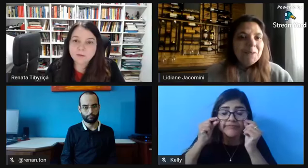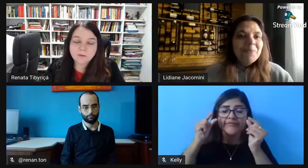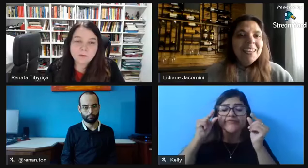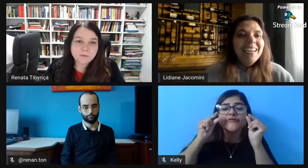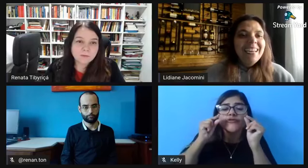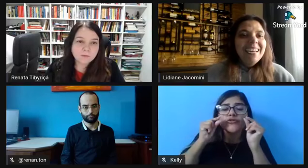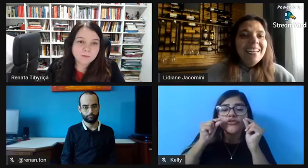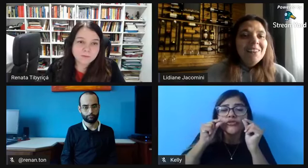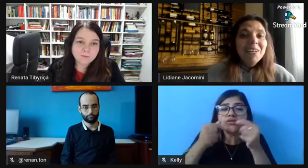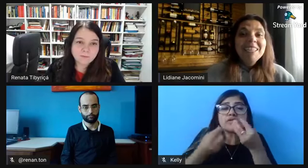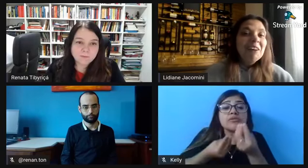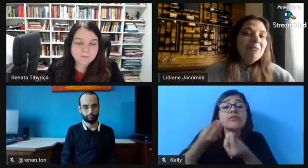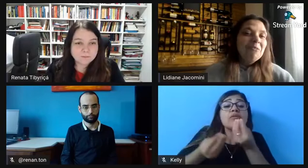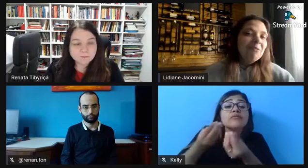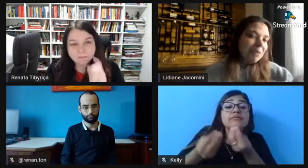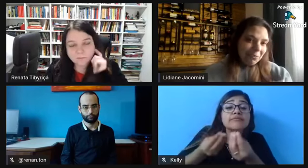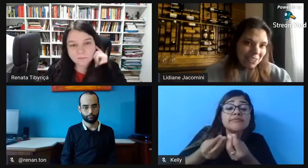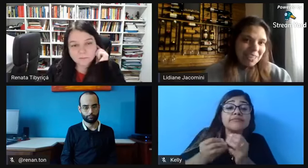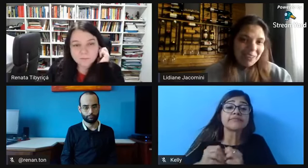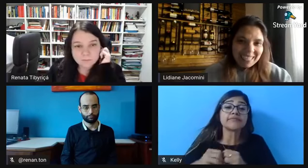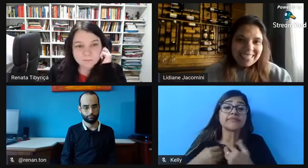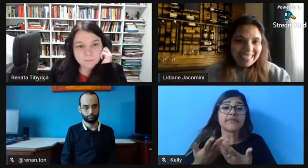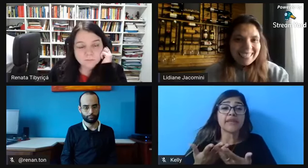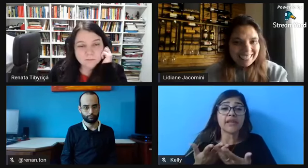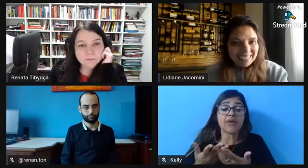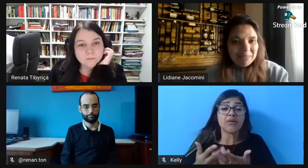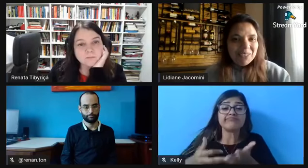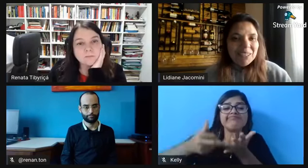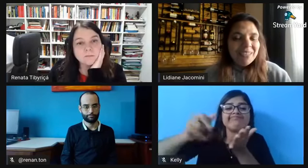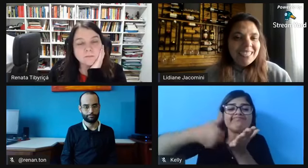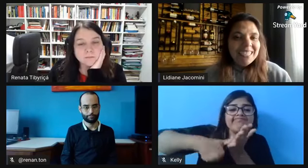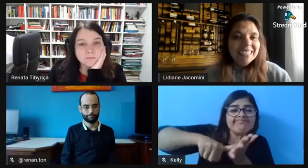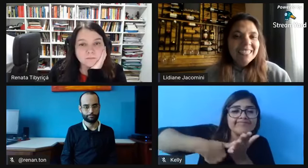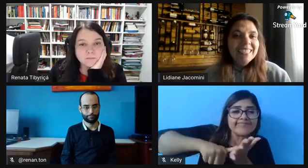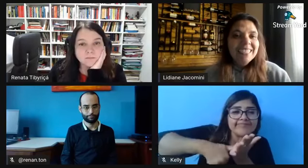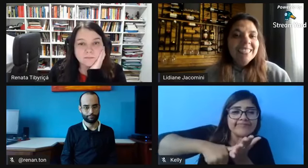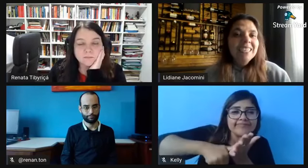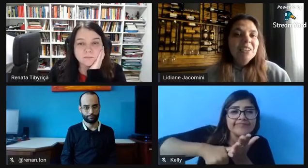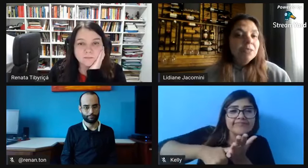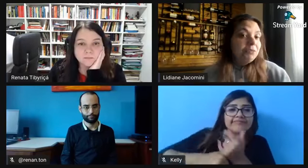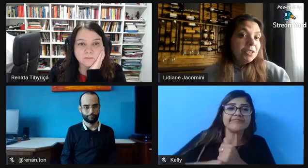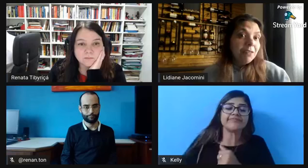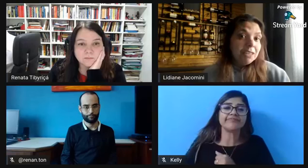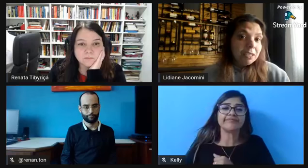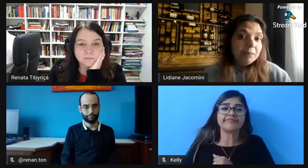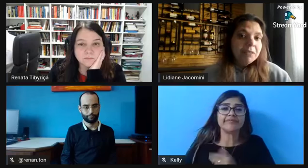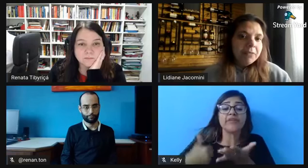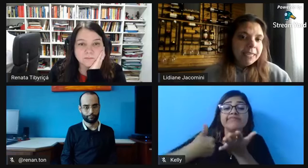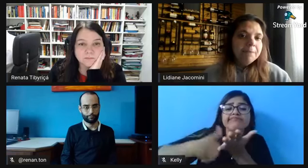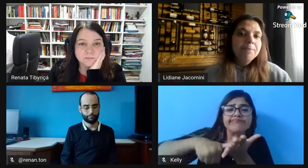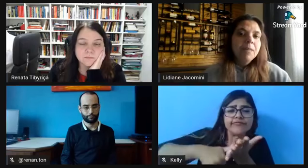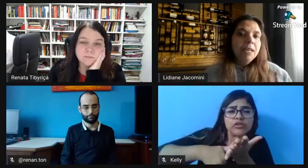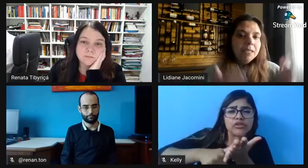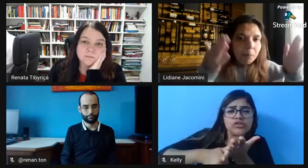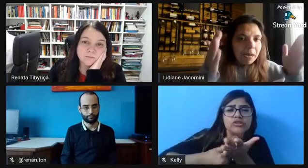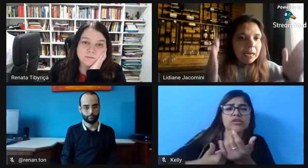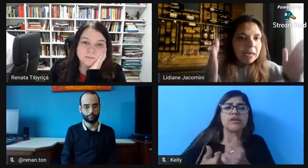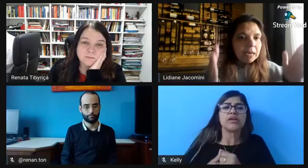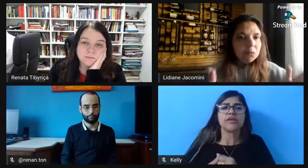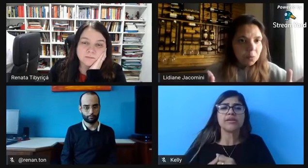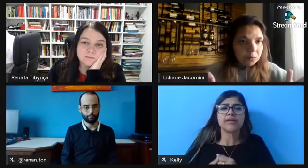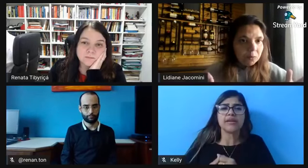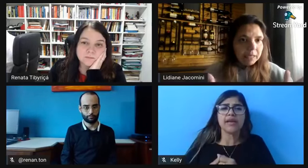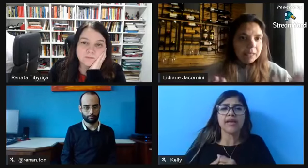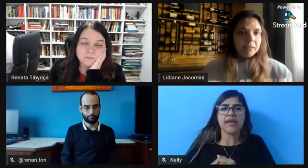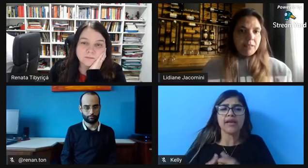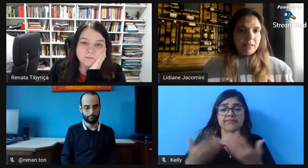reduzido. Ou então, quando eu fui tirar o RG, né, até que depois eu levaria adiante. Quando eu fui tirar o RG da minha filha, ela não para